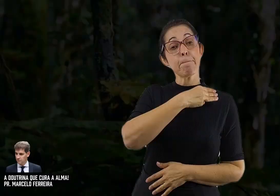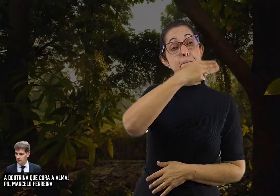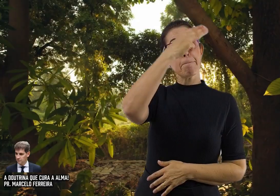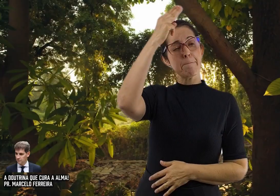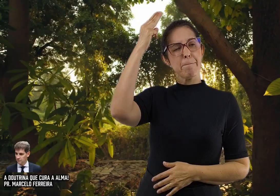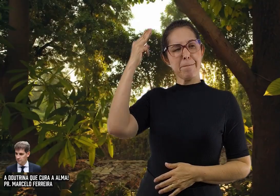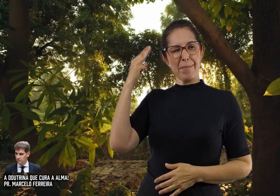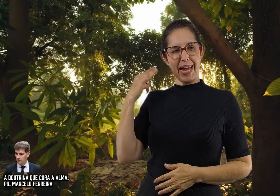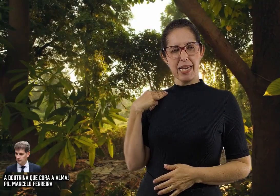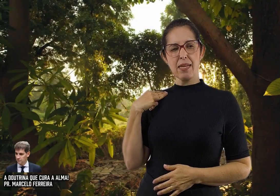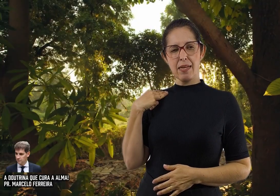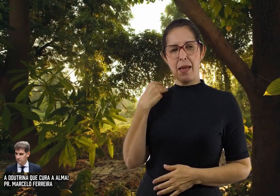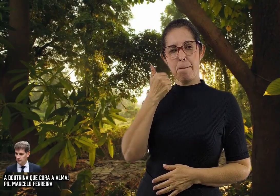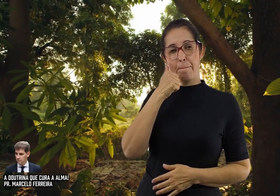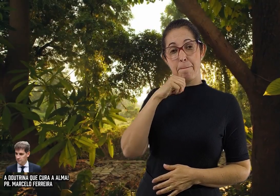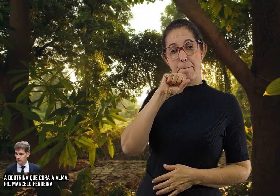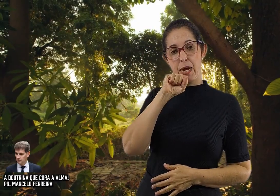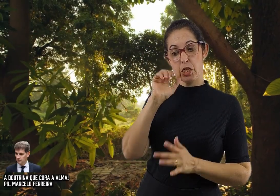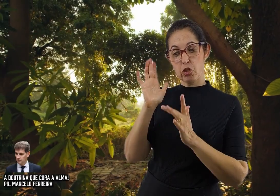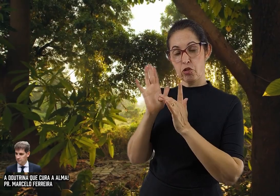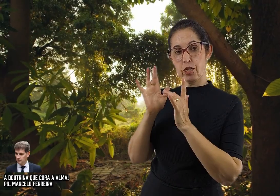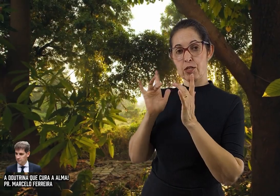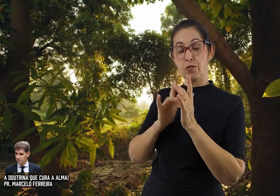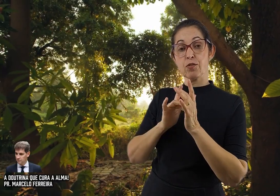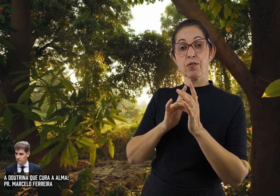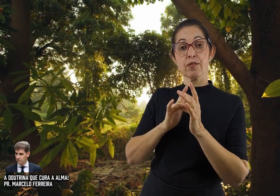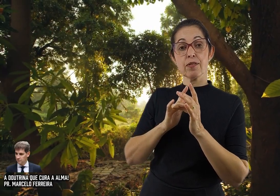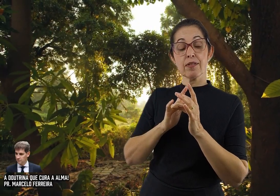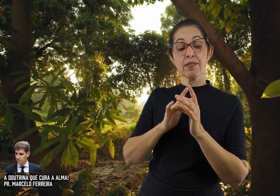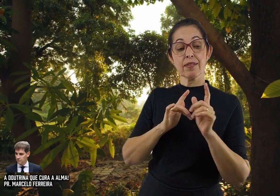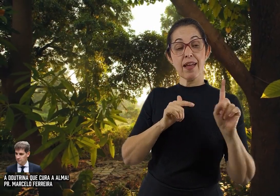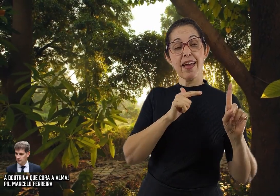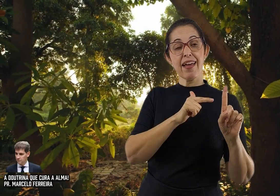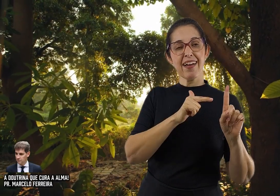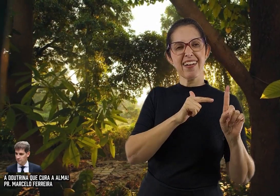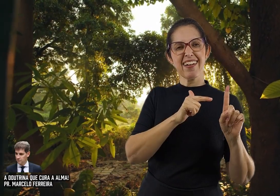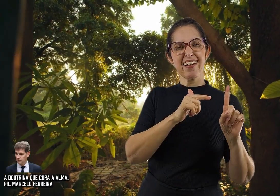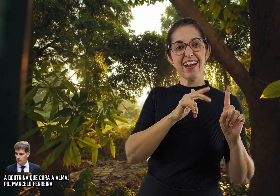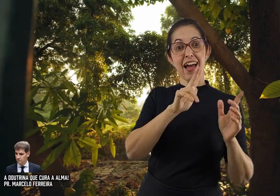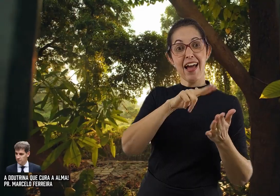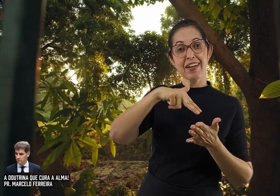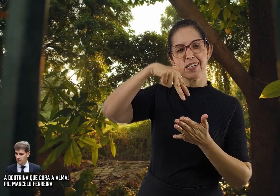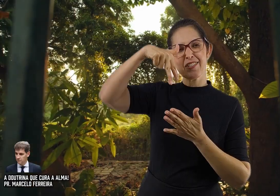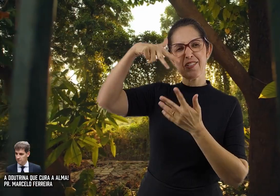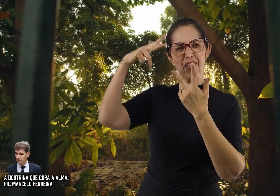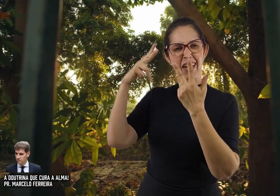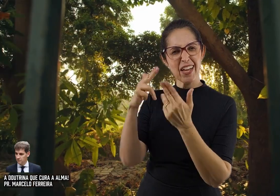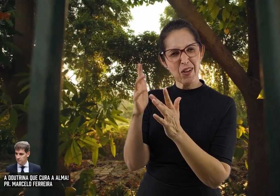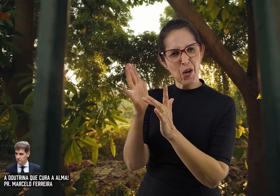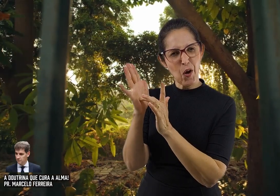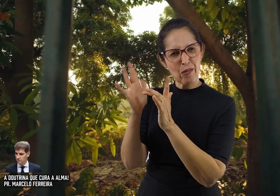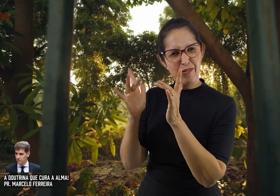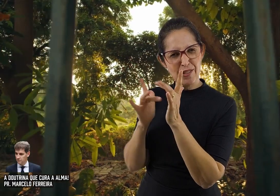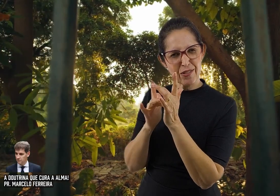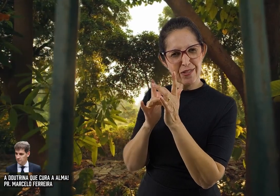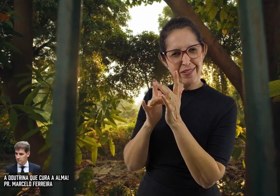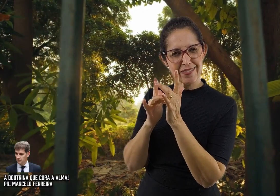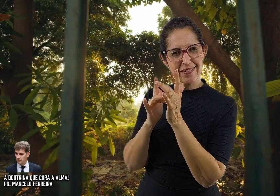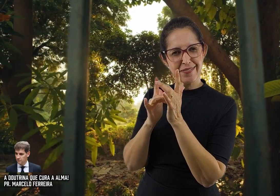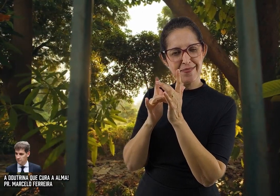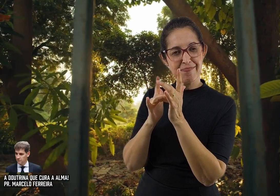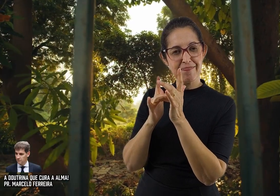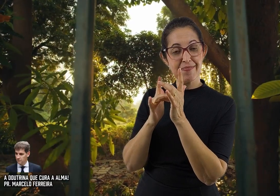foi assunta aos céus. Maria, então, é um dogma romano,